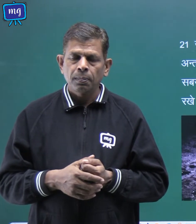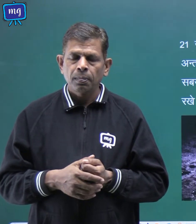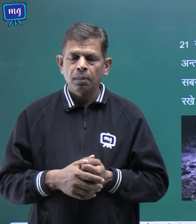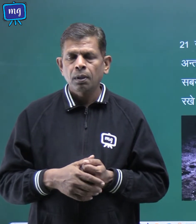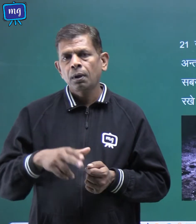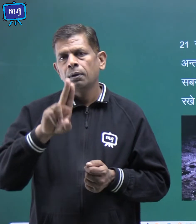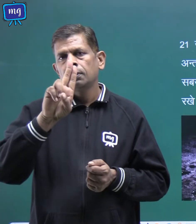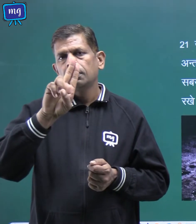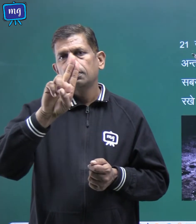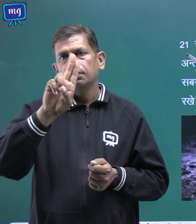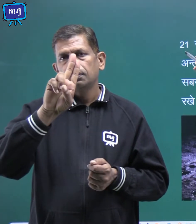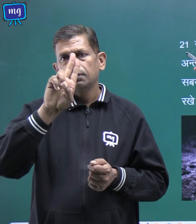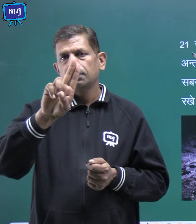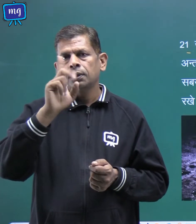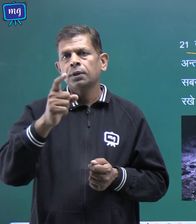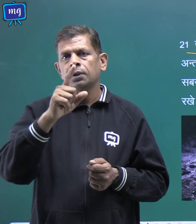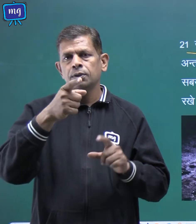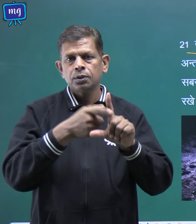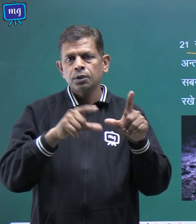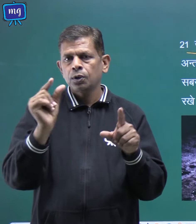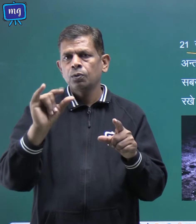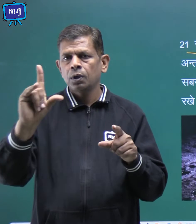इक्कीस जुलाई 1969 को